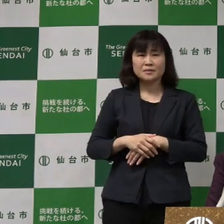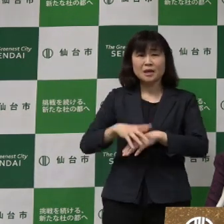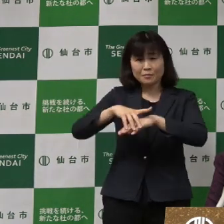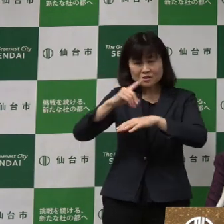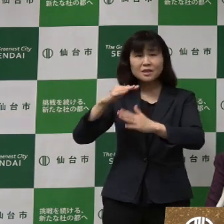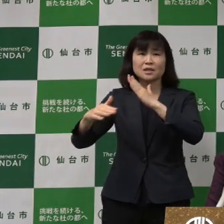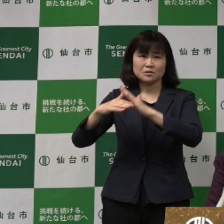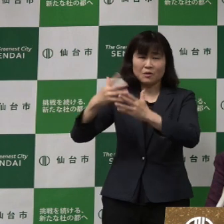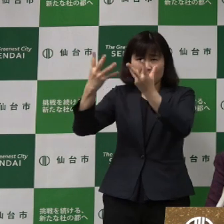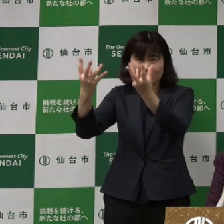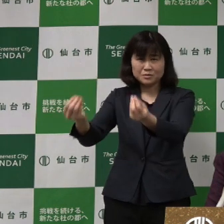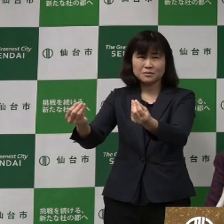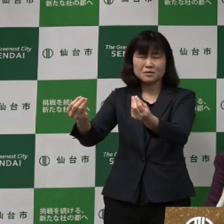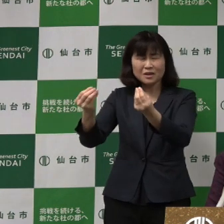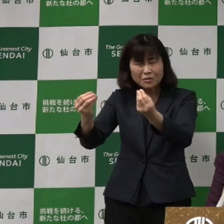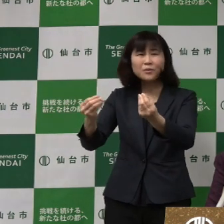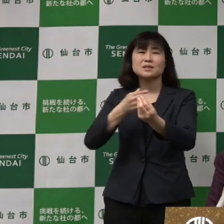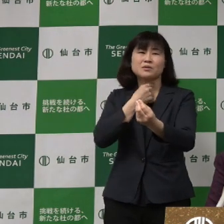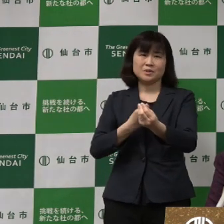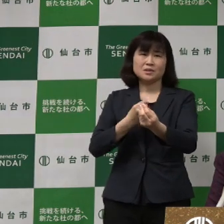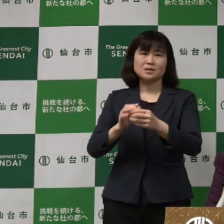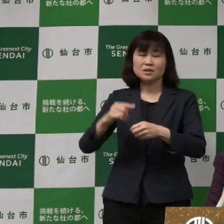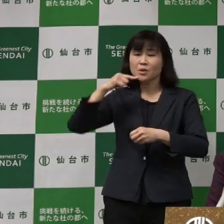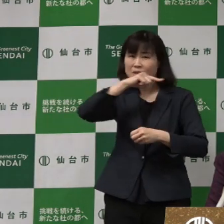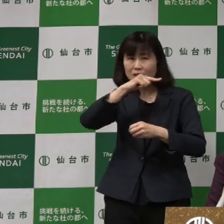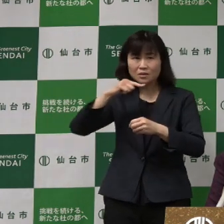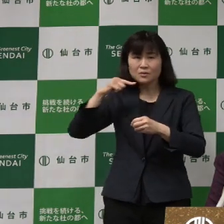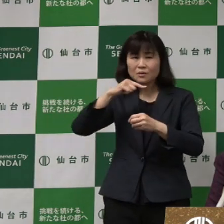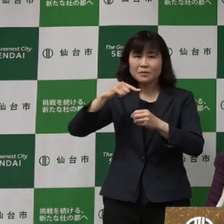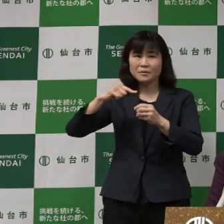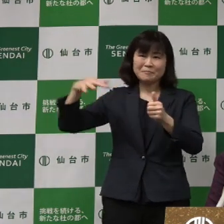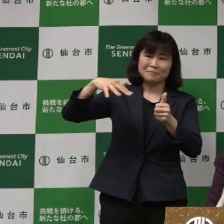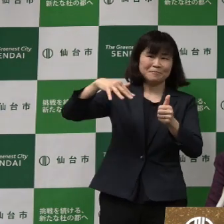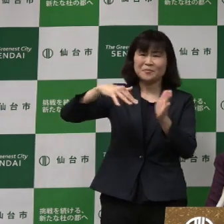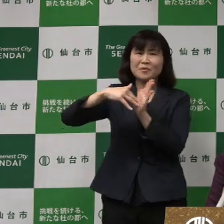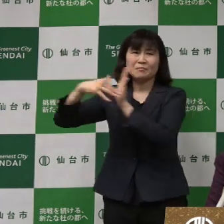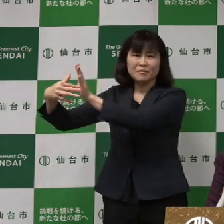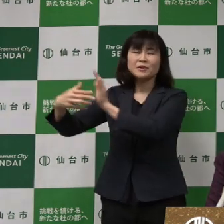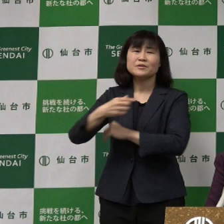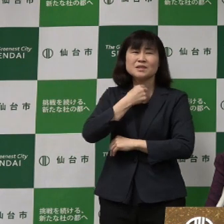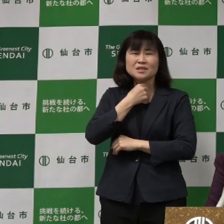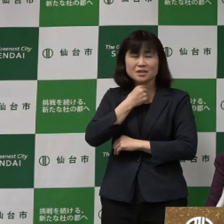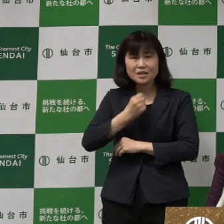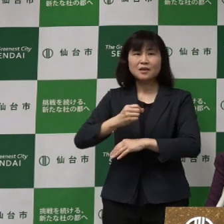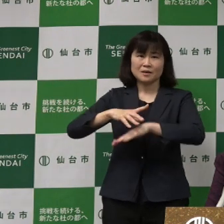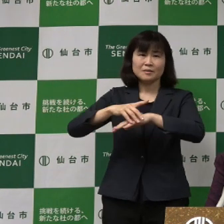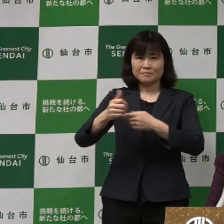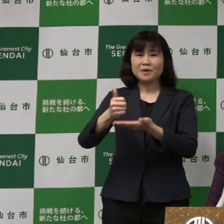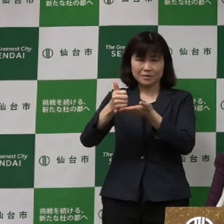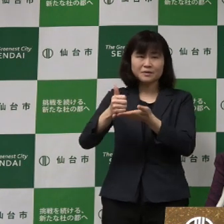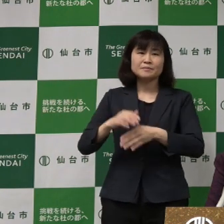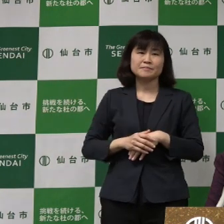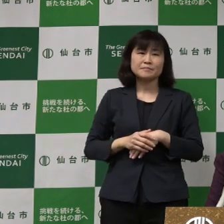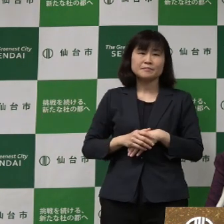してまた軍の撤退をお願いをしたい、望むというところではありますけれども、今本市